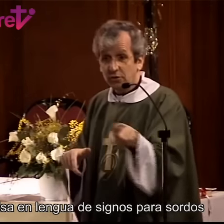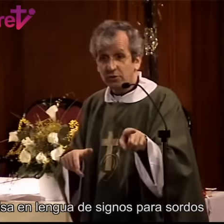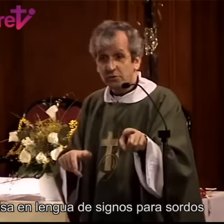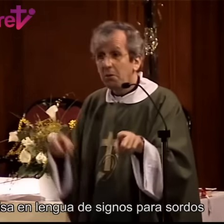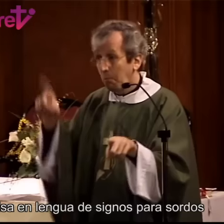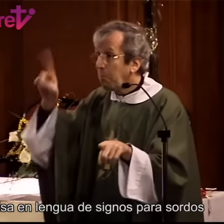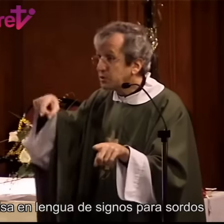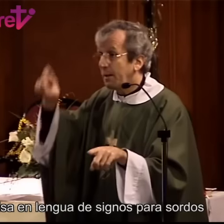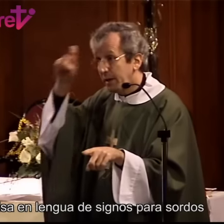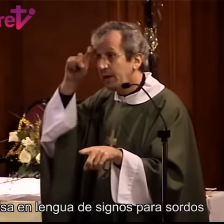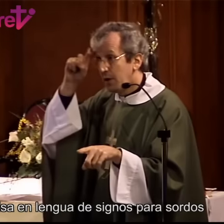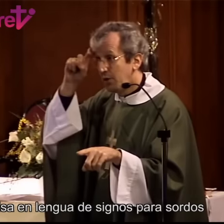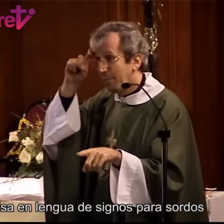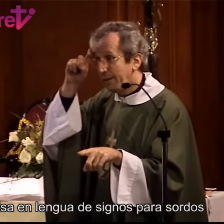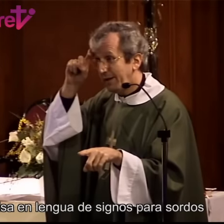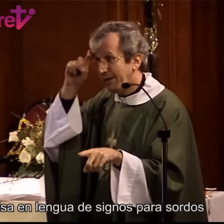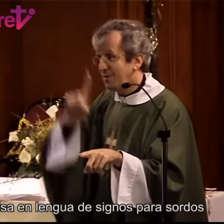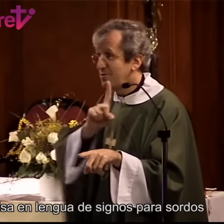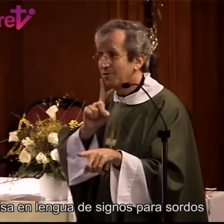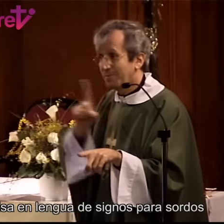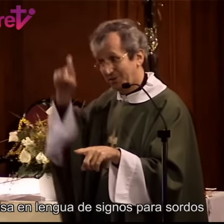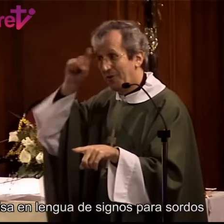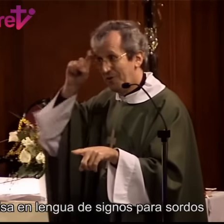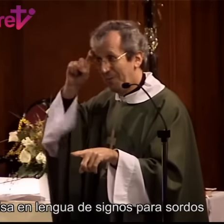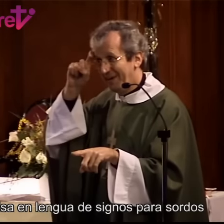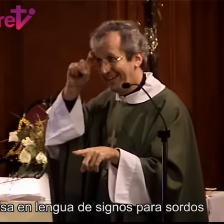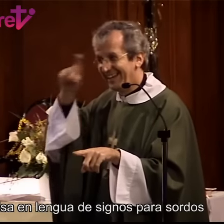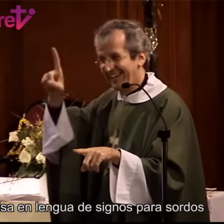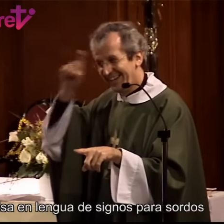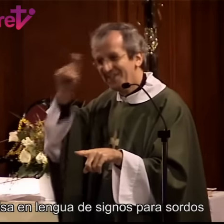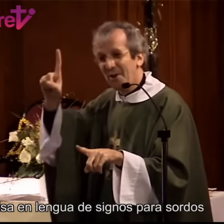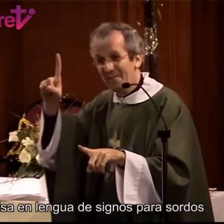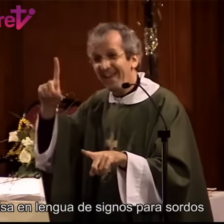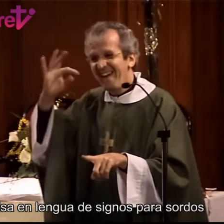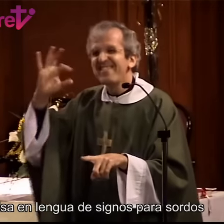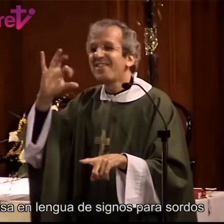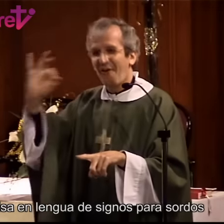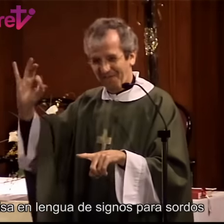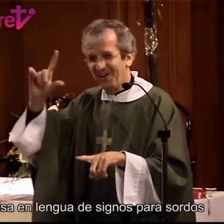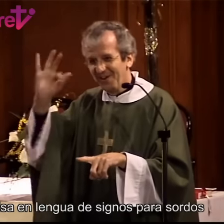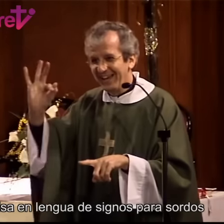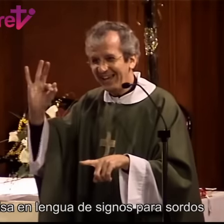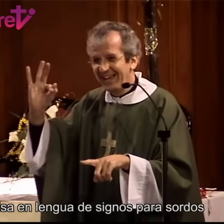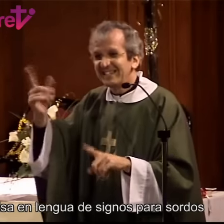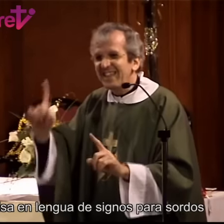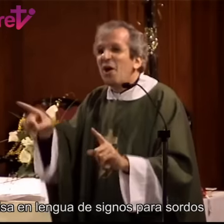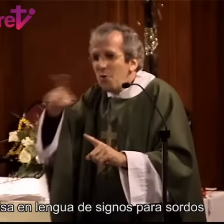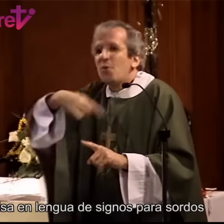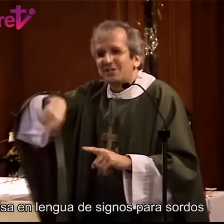nosotros? Pues también nombre, no nombre, sino nombre, nombre, Teófilo, es decir, nuestro